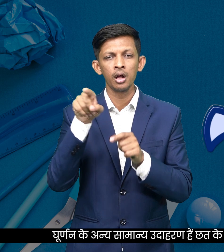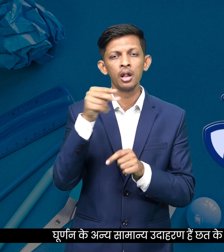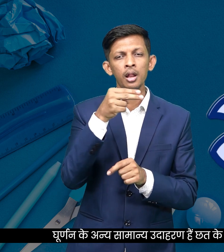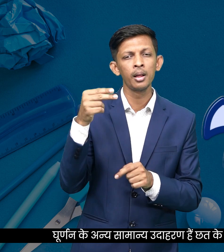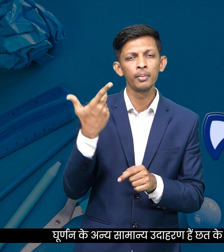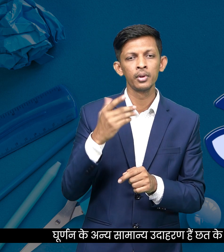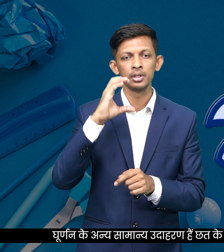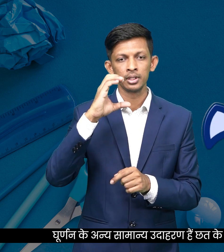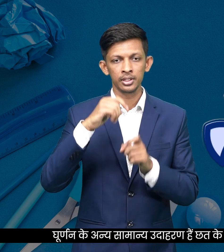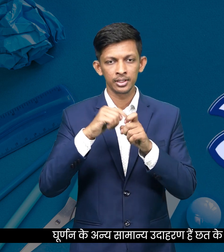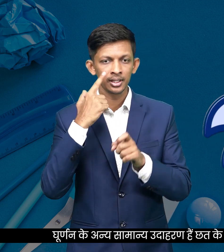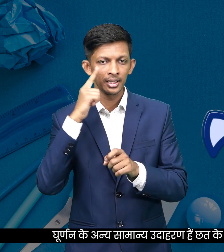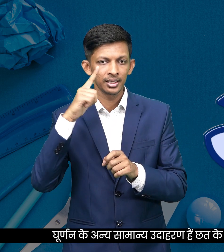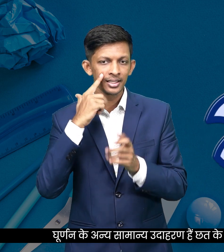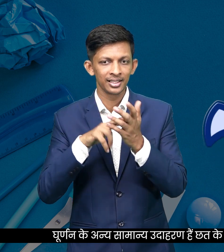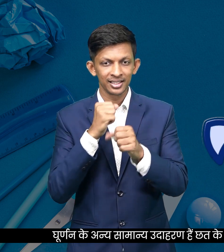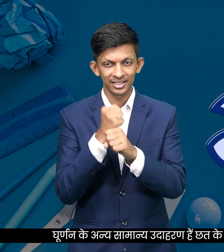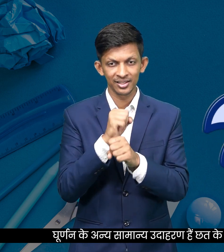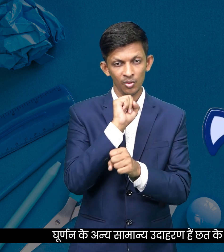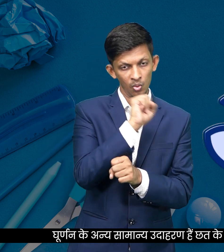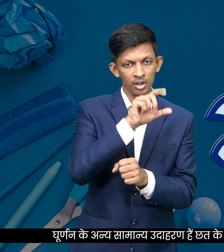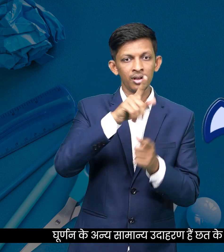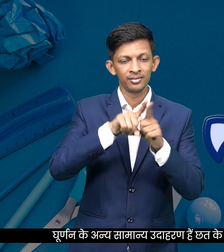के ब्लेड और एक साइकिल के पहिए हैं।